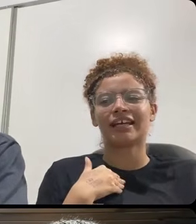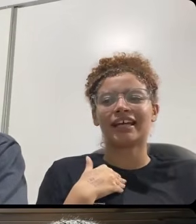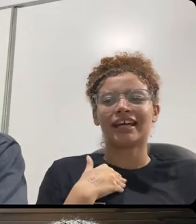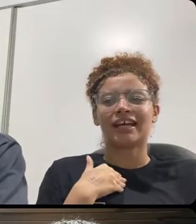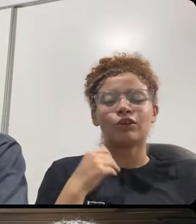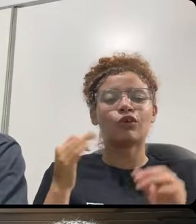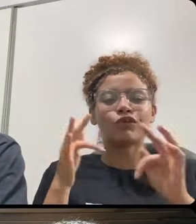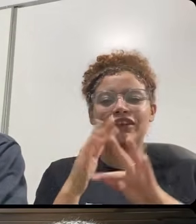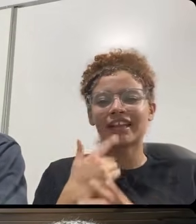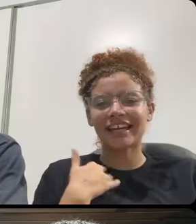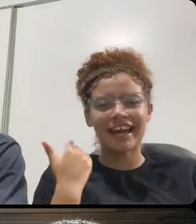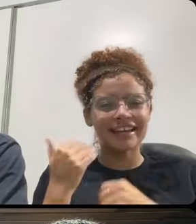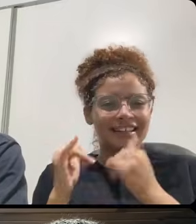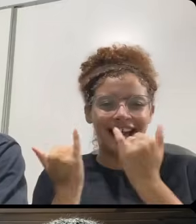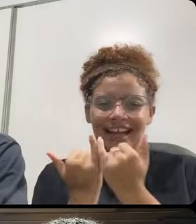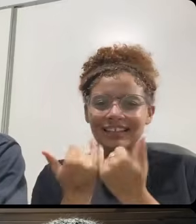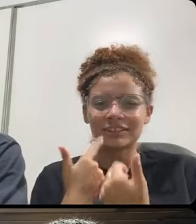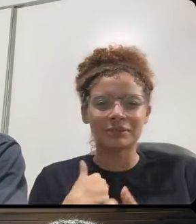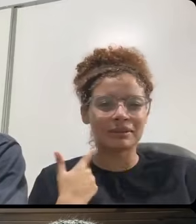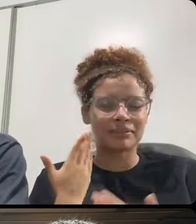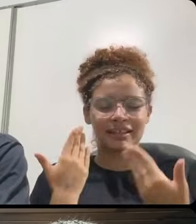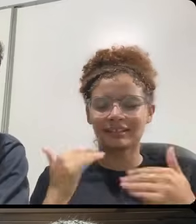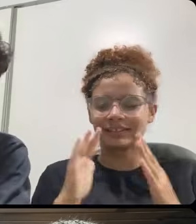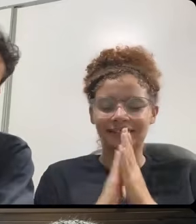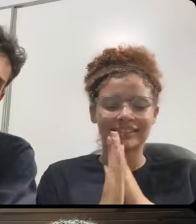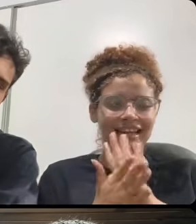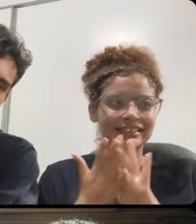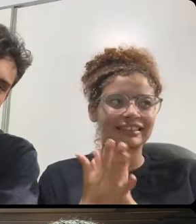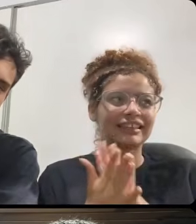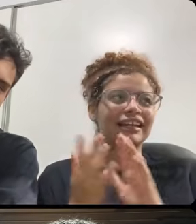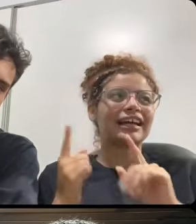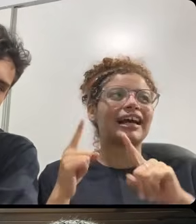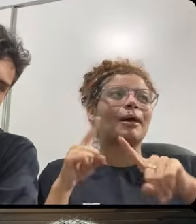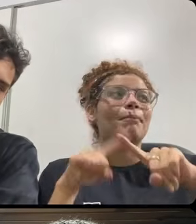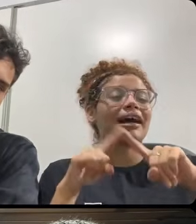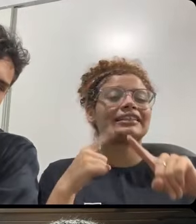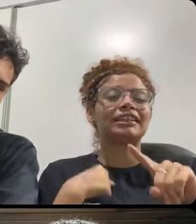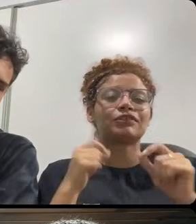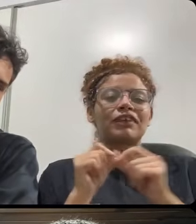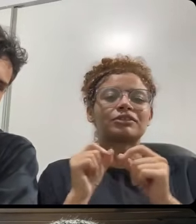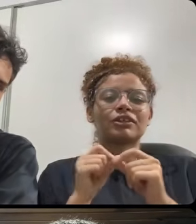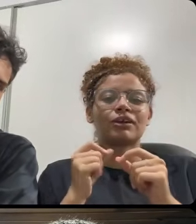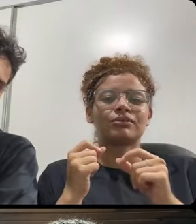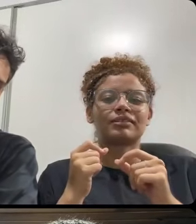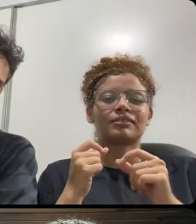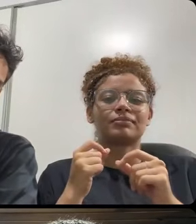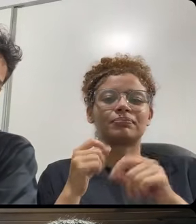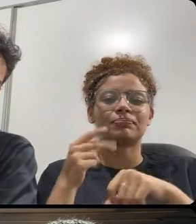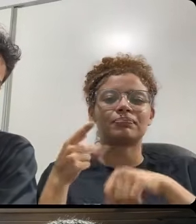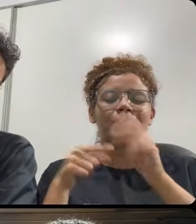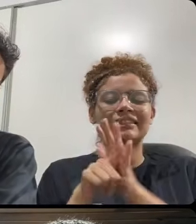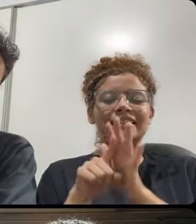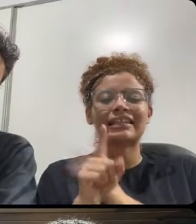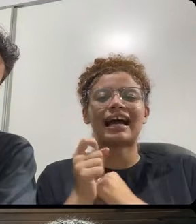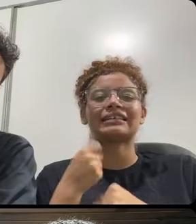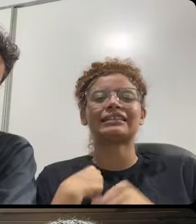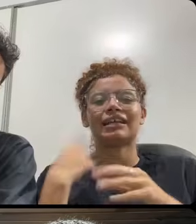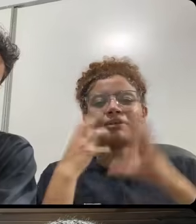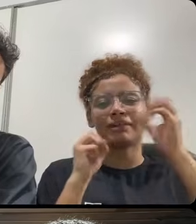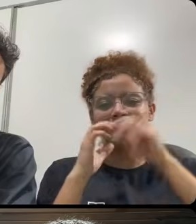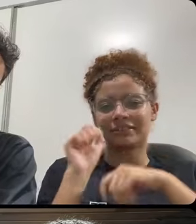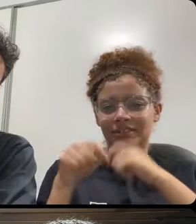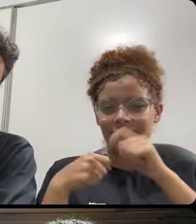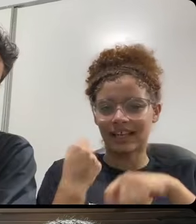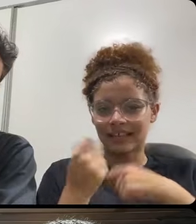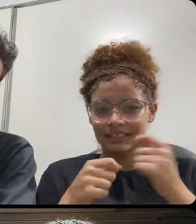mim. No fim, nem era nada sobre mim, nada. Mas isso fez com que eu pesquisasse,